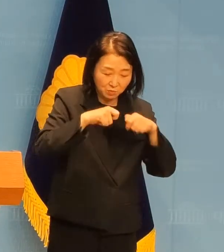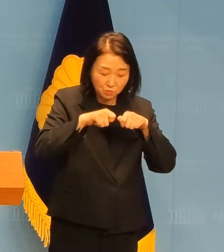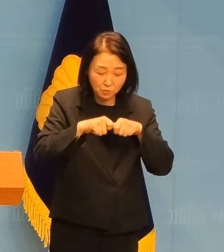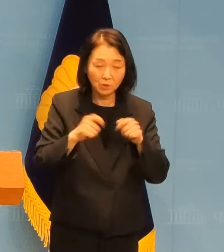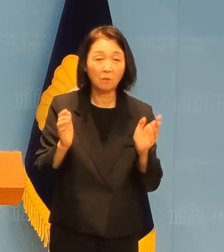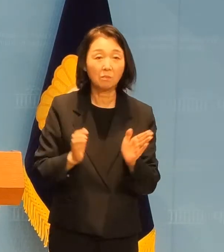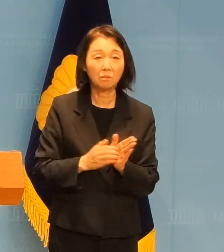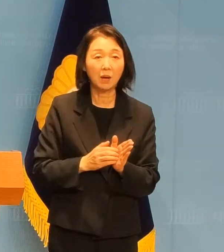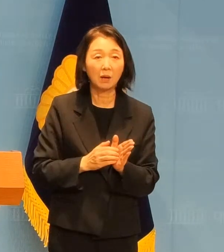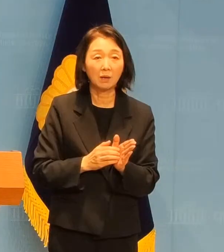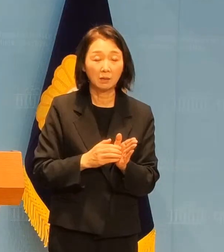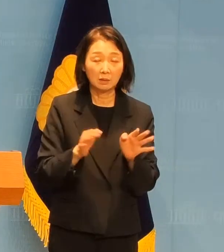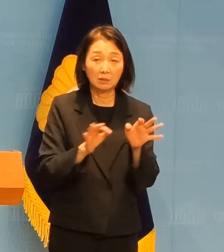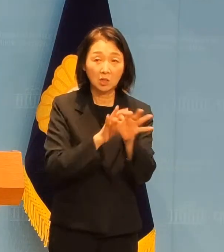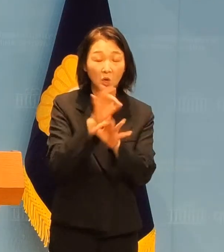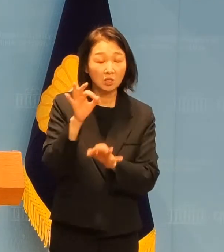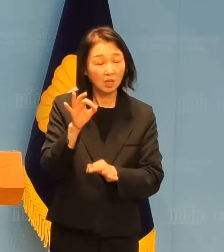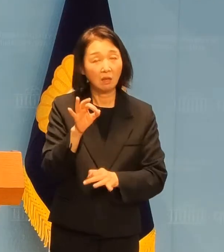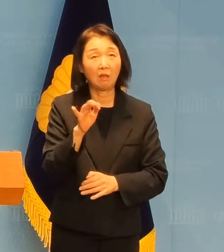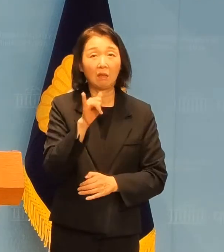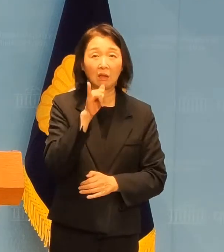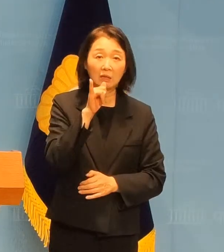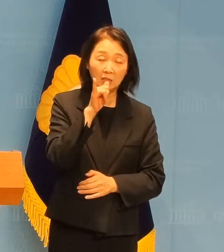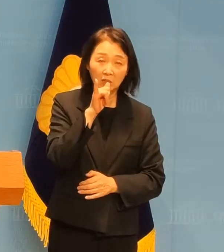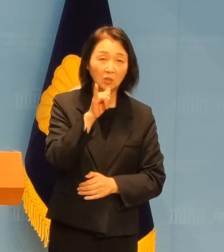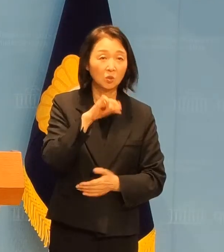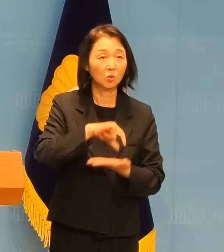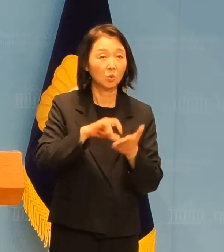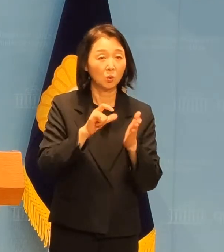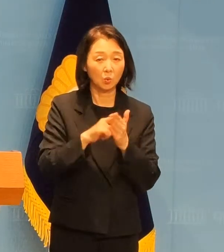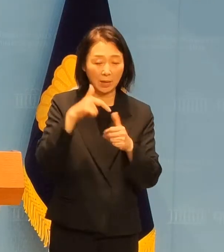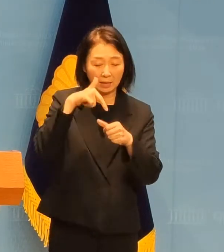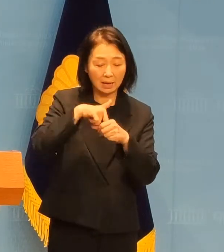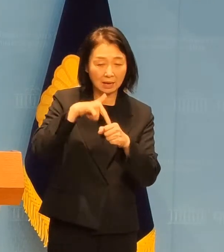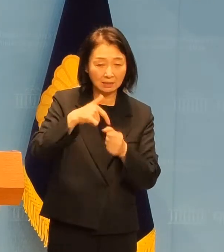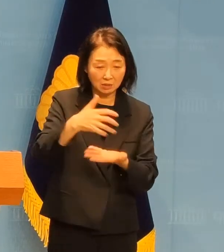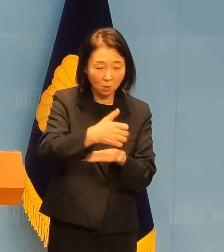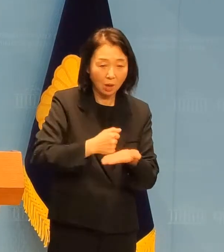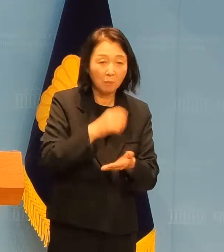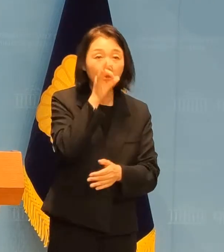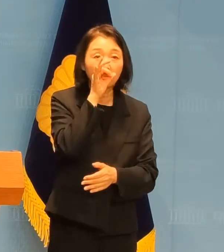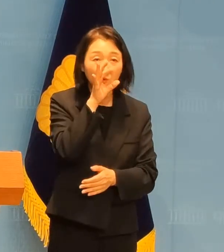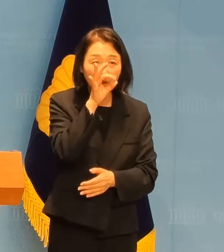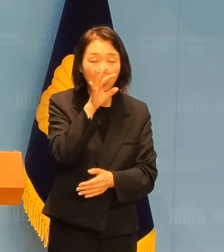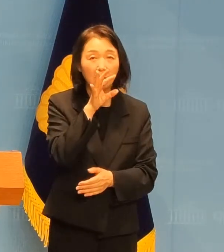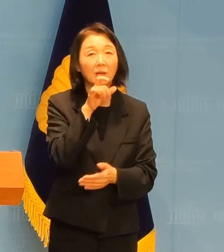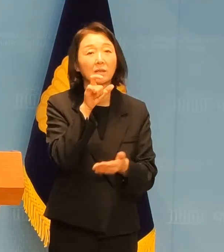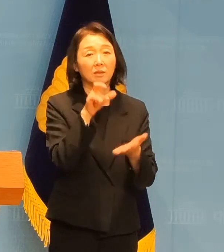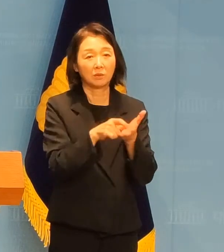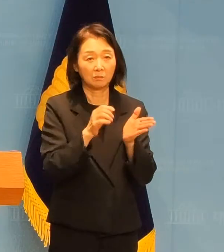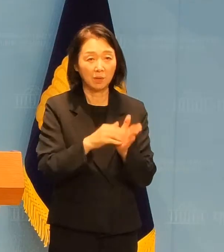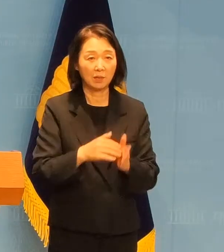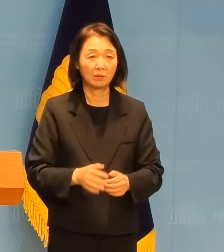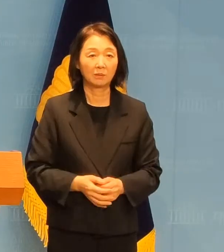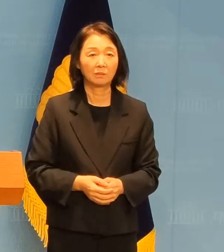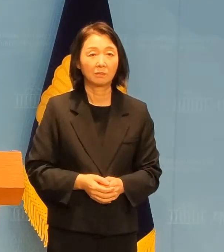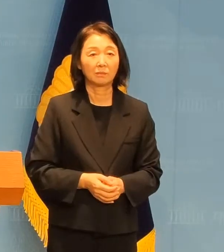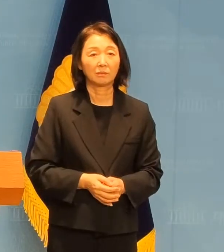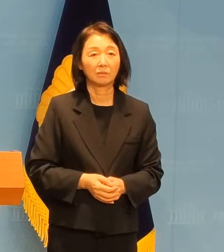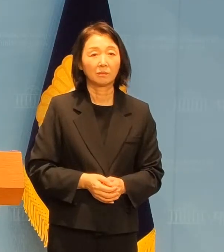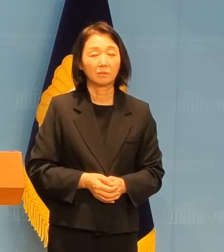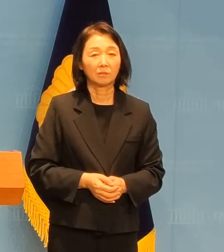결과 경제성이 있는 수준의 가스 회수 불가능이라는 결론을 내린 것으로